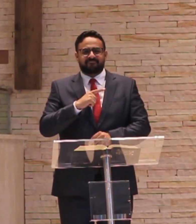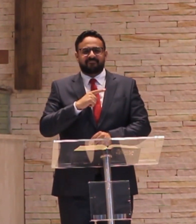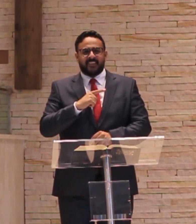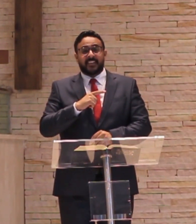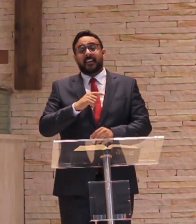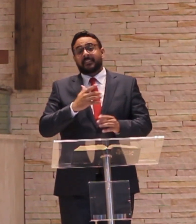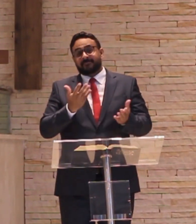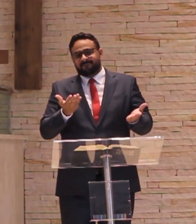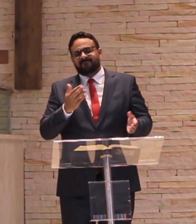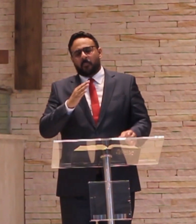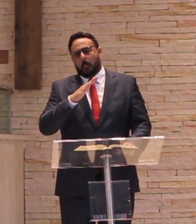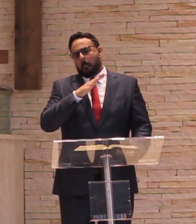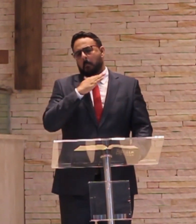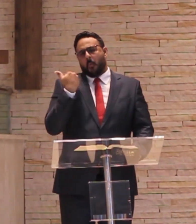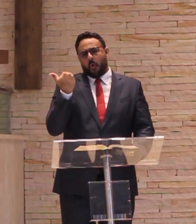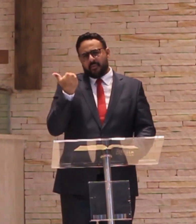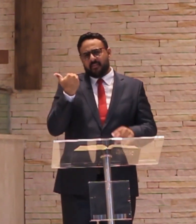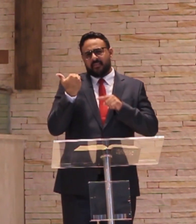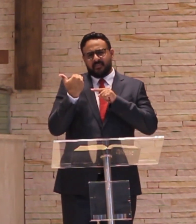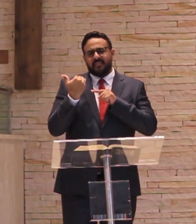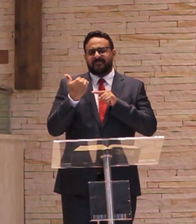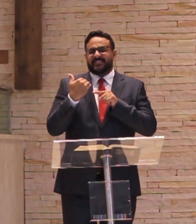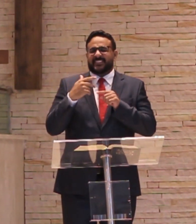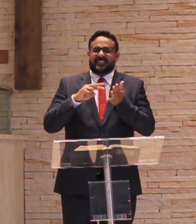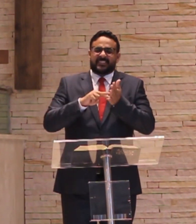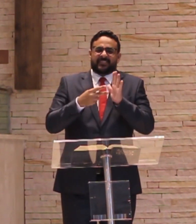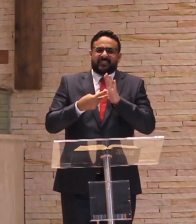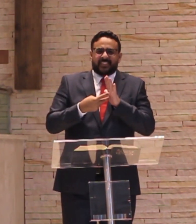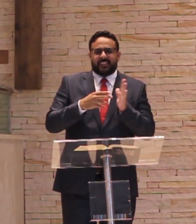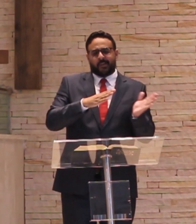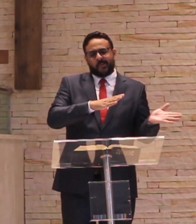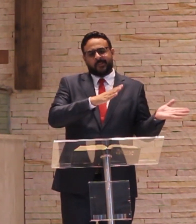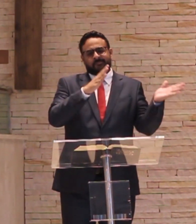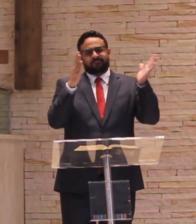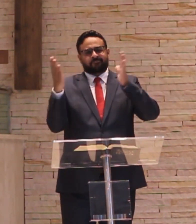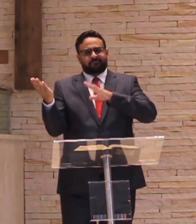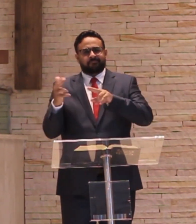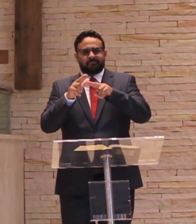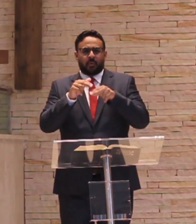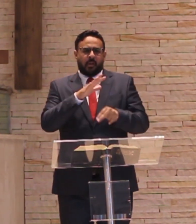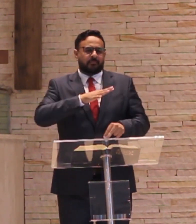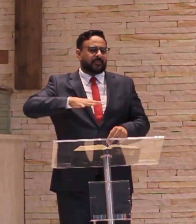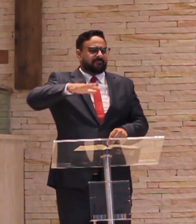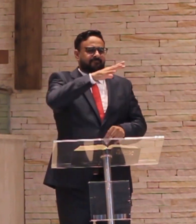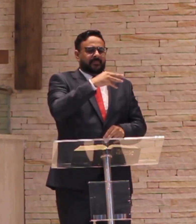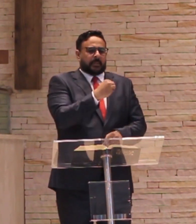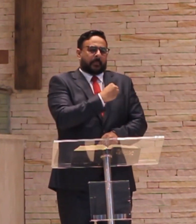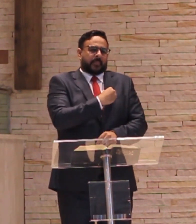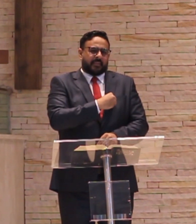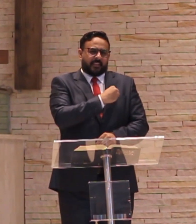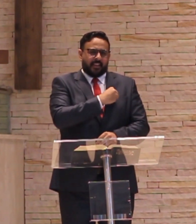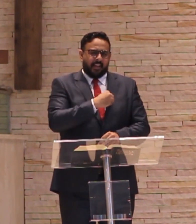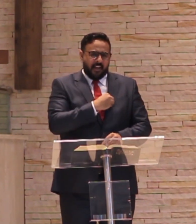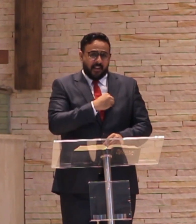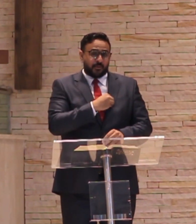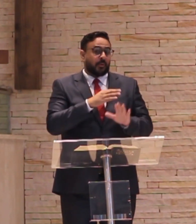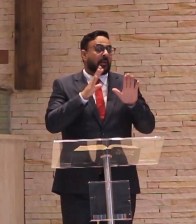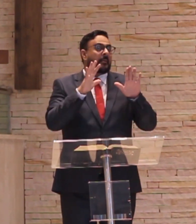que é em comum em todos eles é que todos têm medo da morte. A morte significa o fim e também